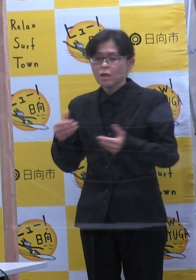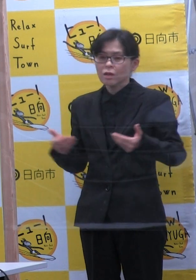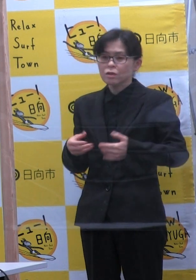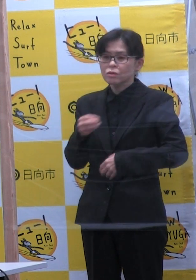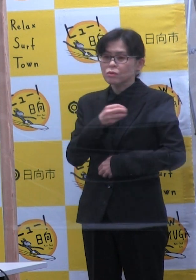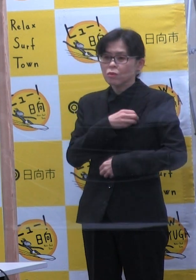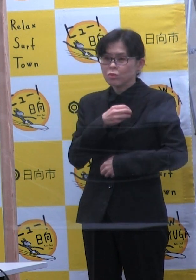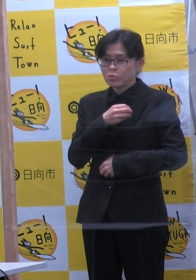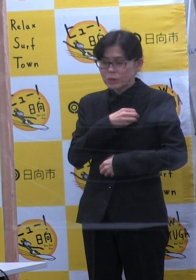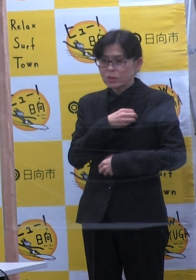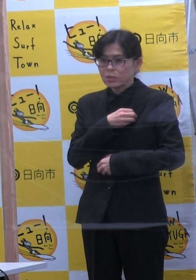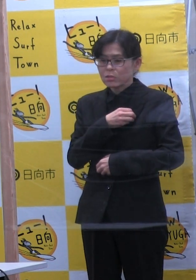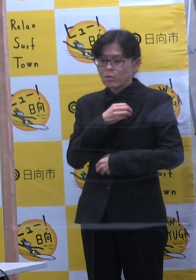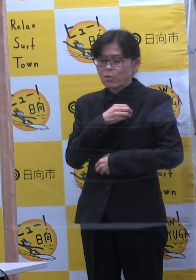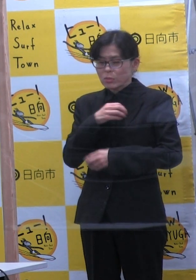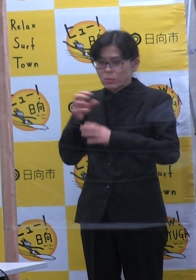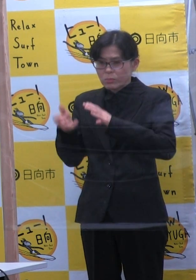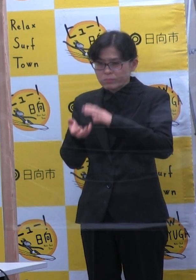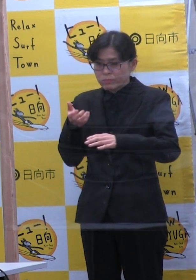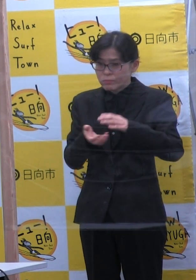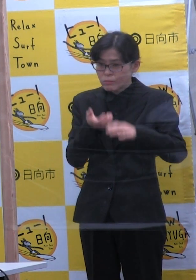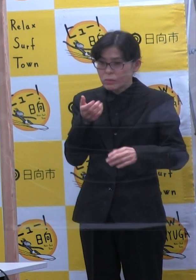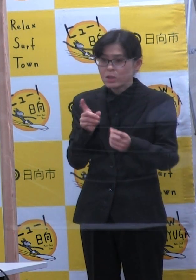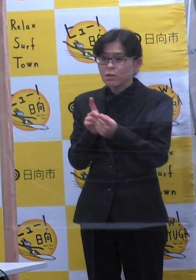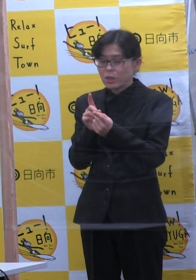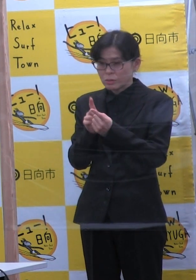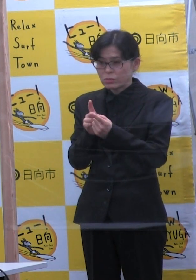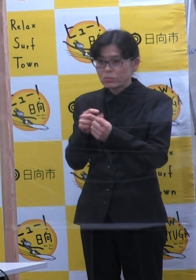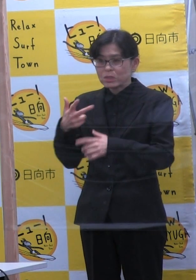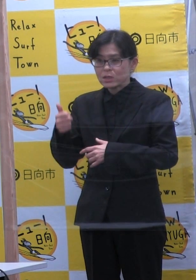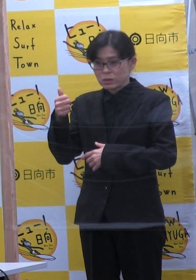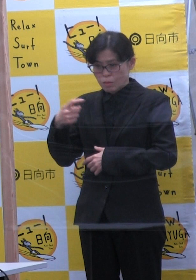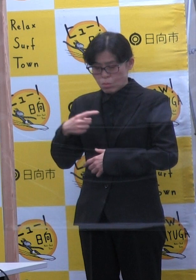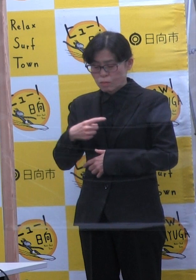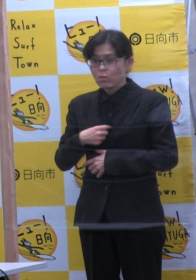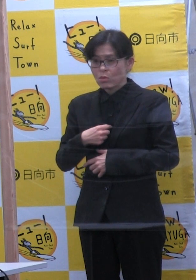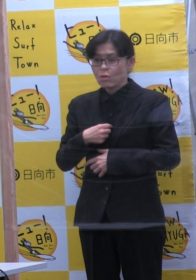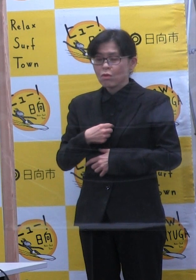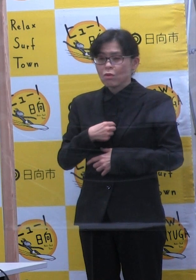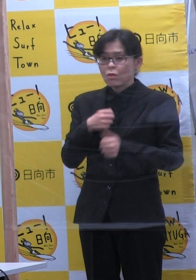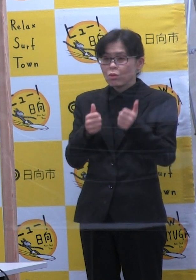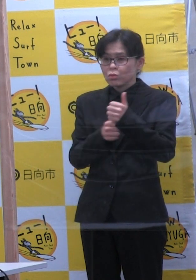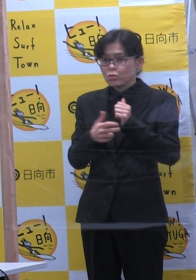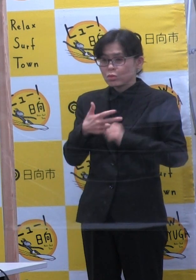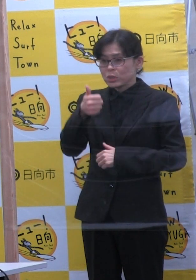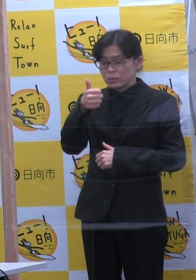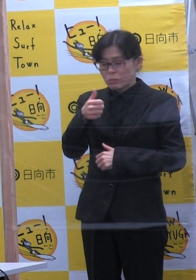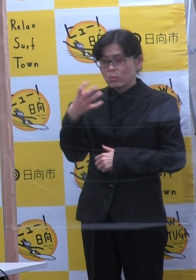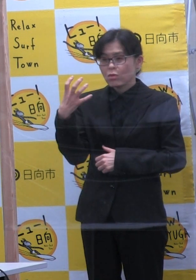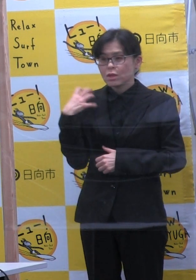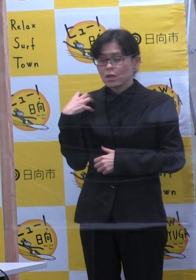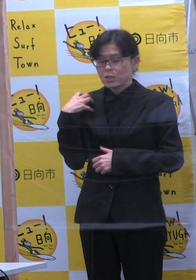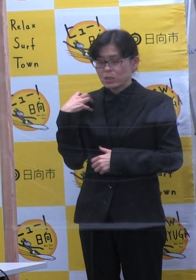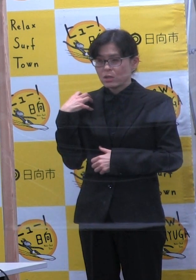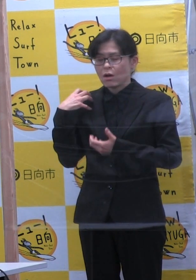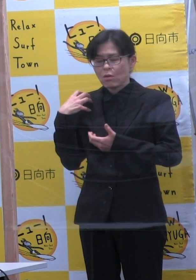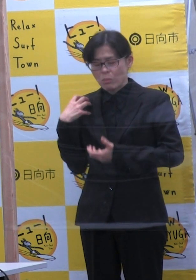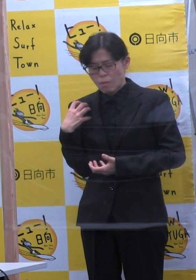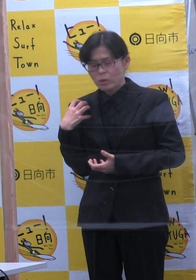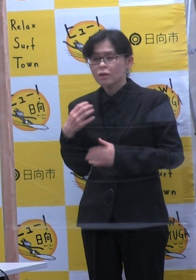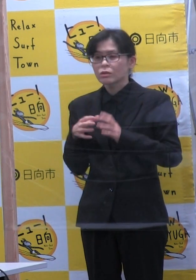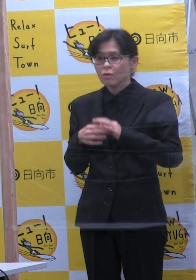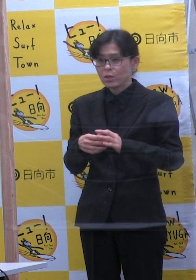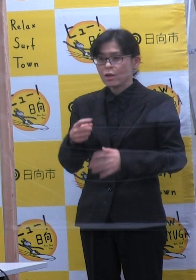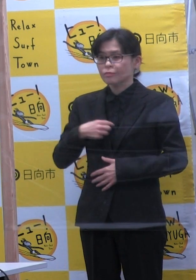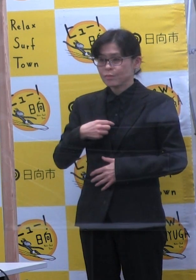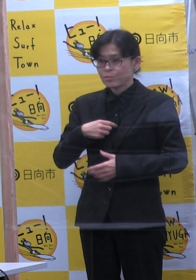対する私と副市長の監督責任を重く受け止め、私